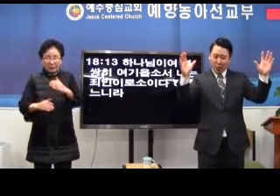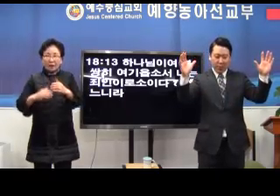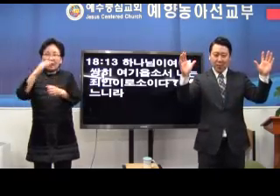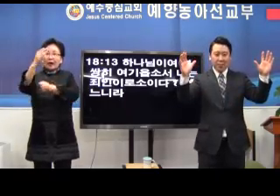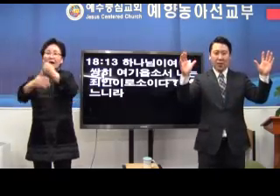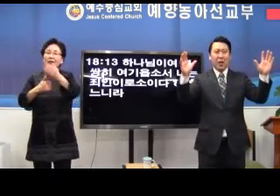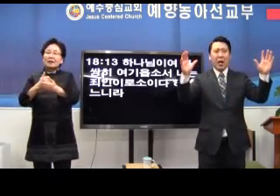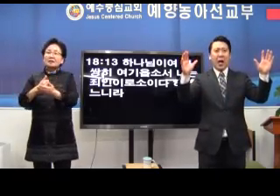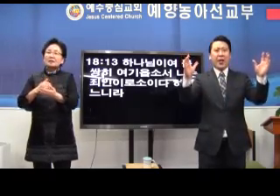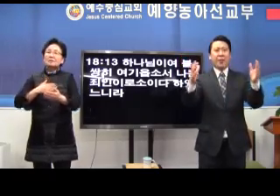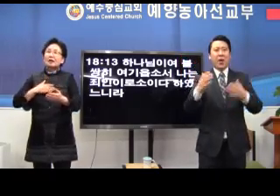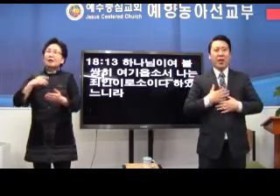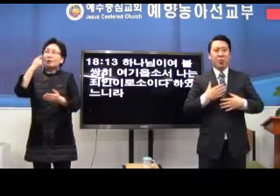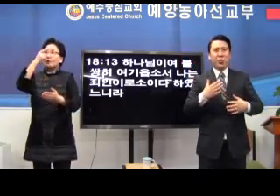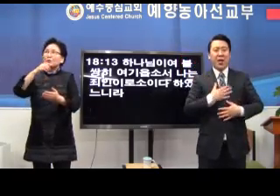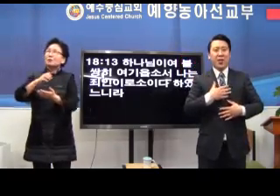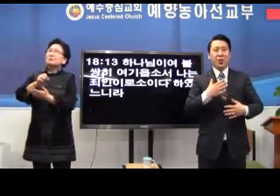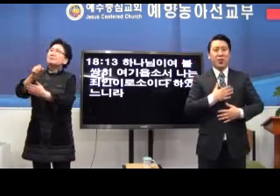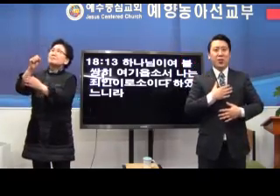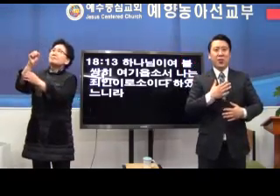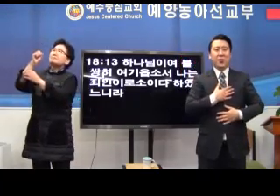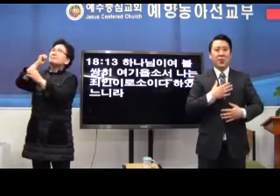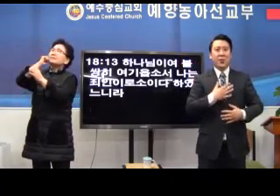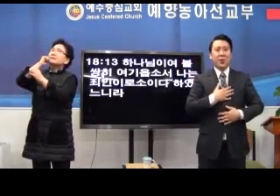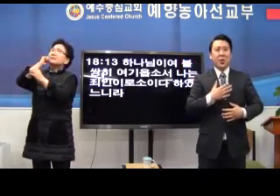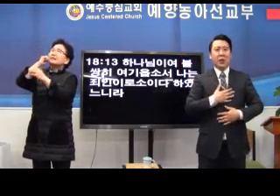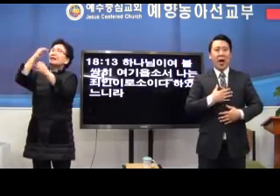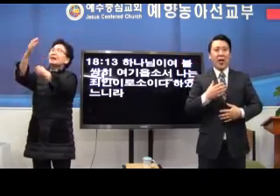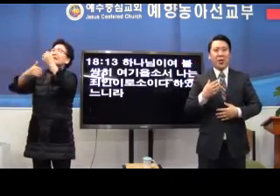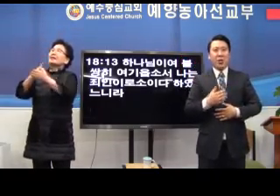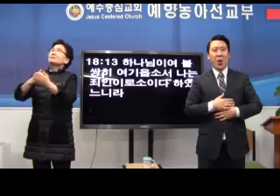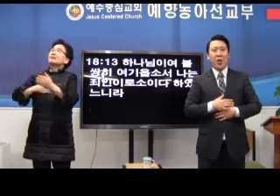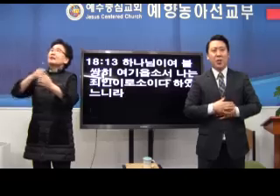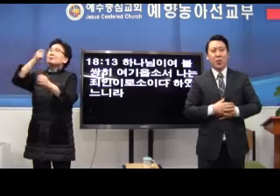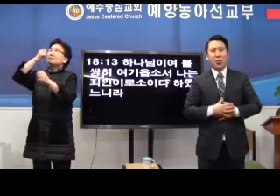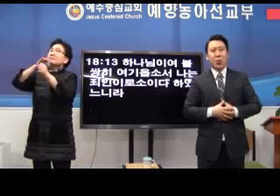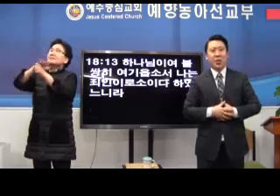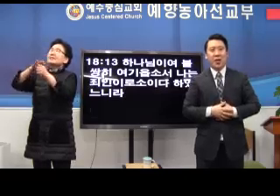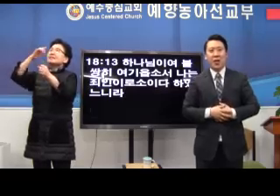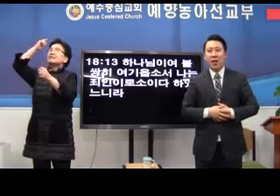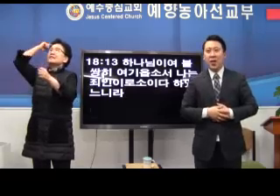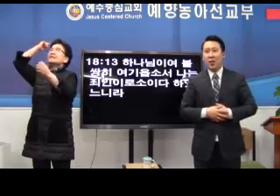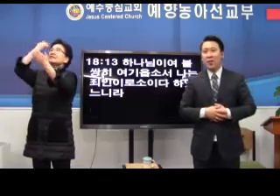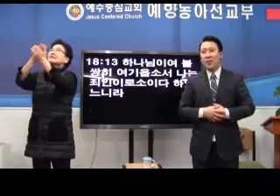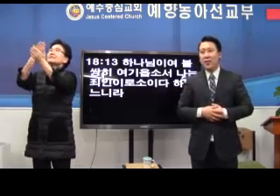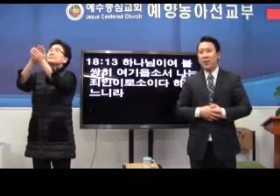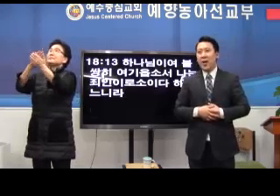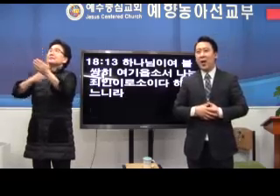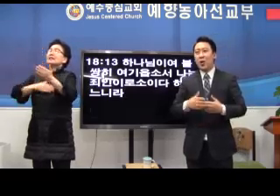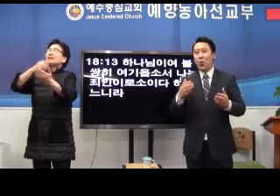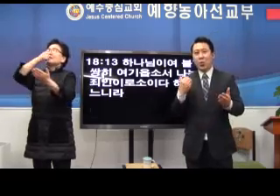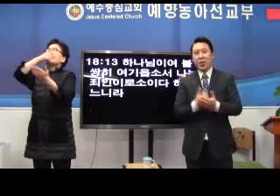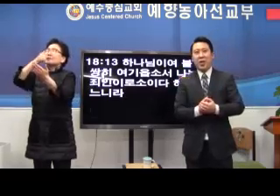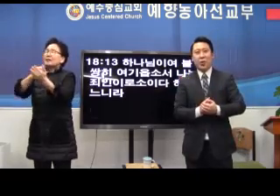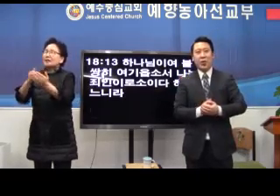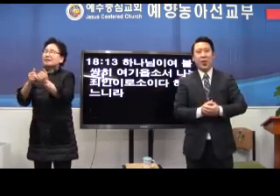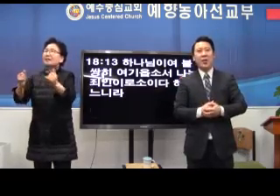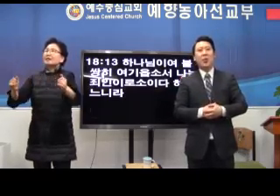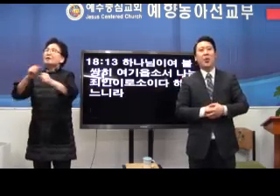못하고 하나님 나를 불쌍히 여기소. 나는 죄인으로소이다. 나를 용서해달라고